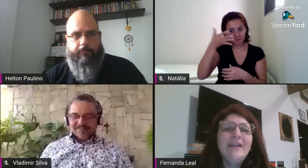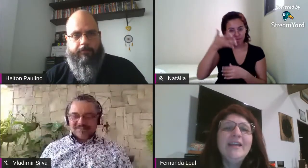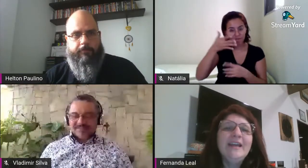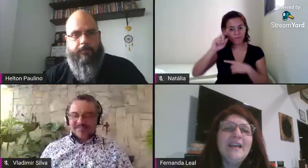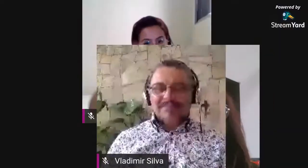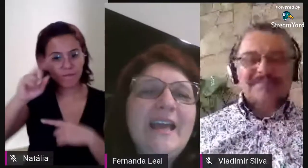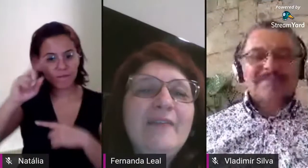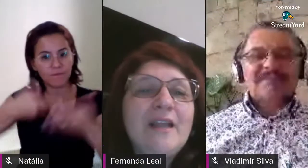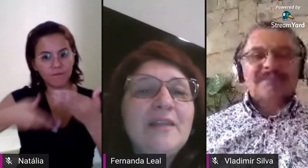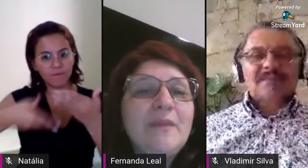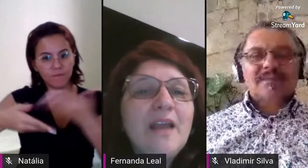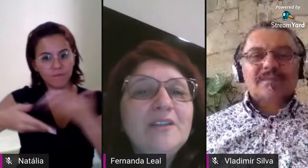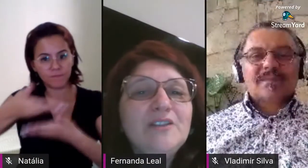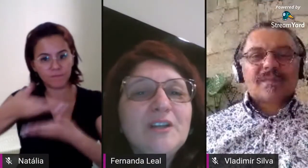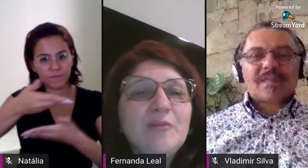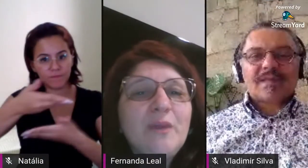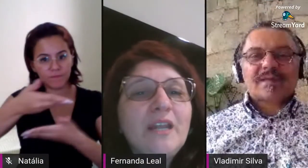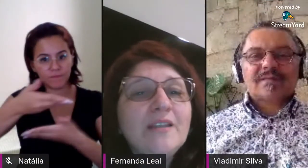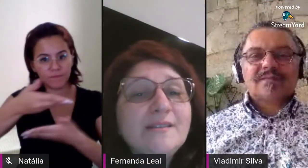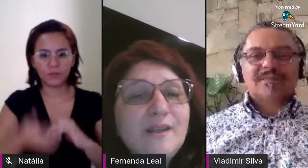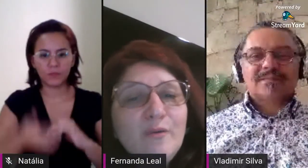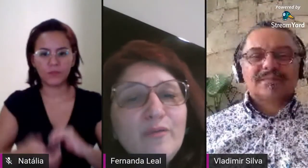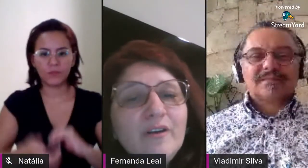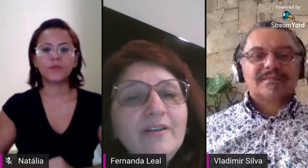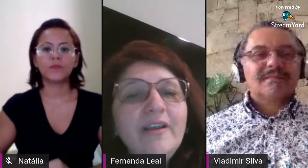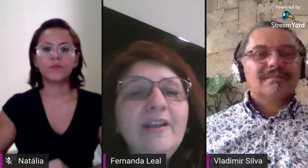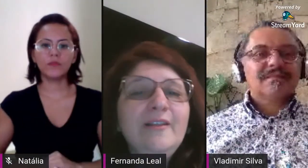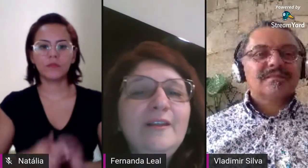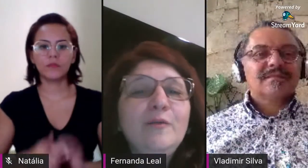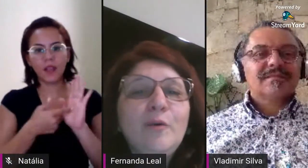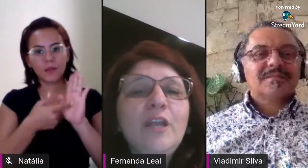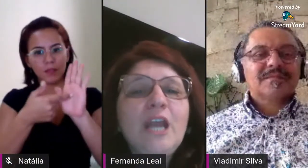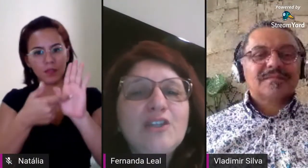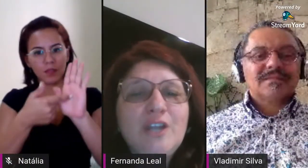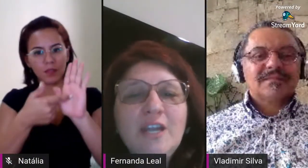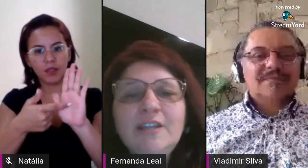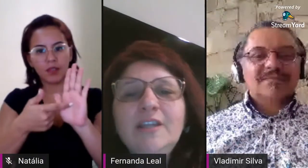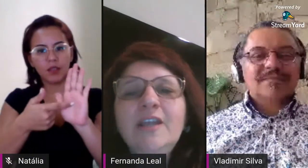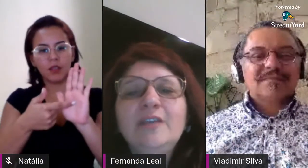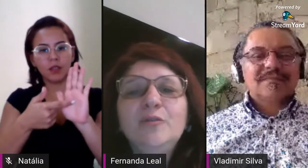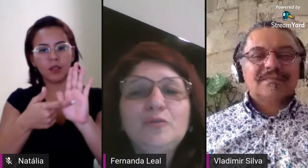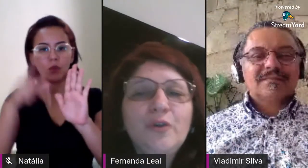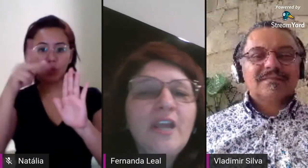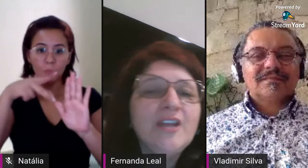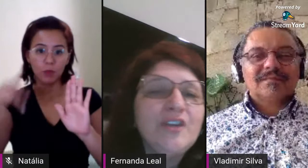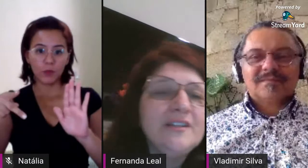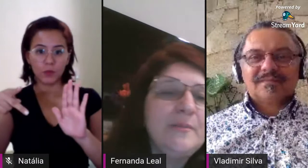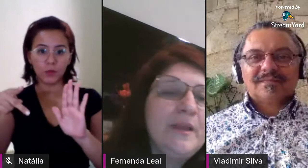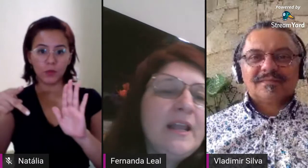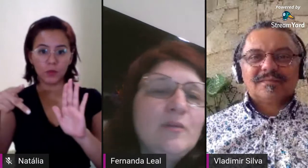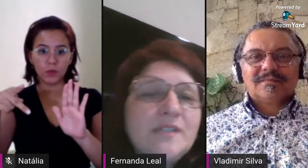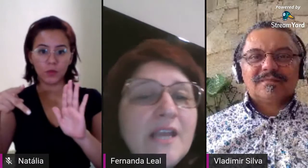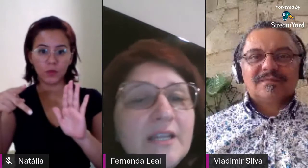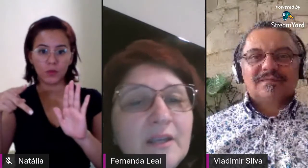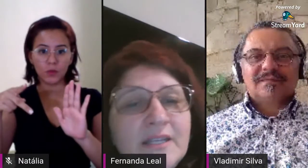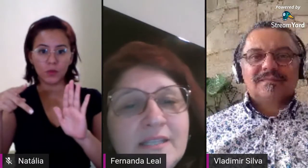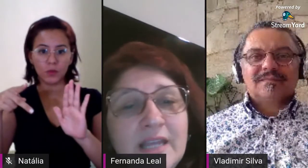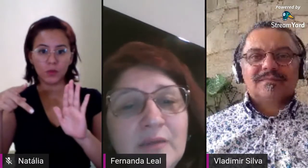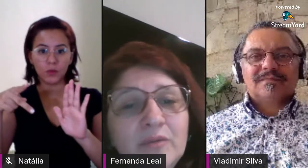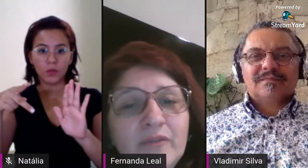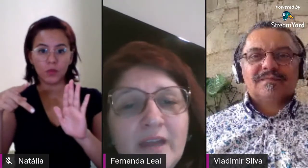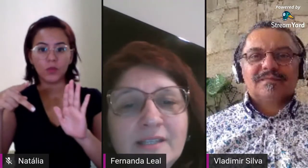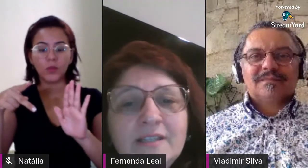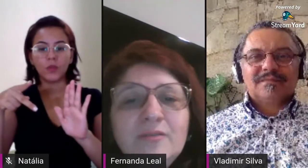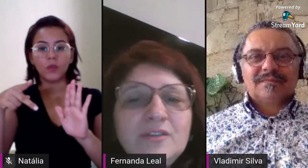né? Vladimir Alexandre Pereira Silva, ele é tenor e regente, doutor em regência pela Louisiana